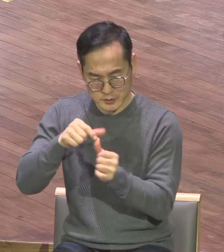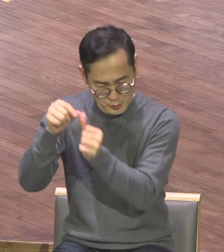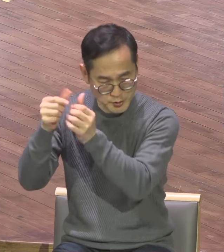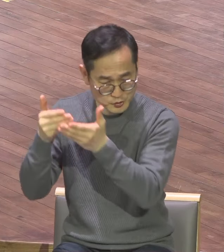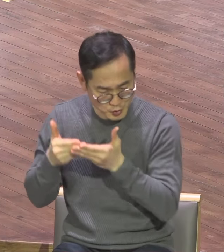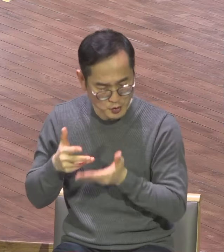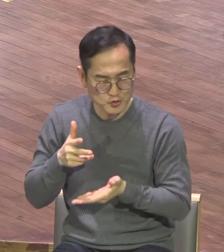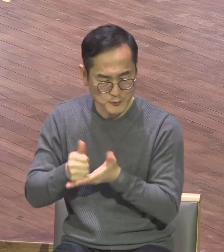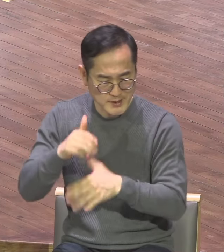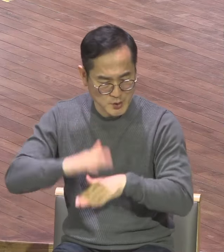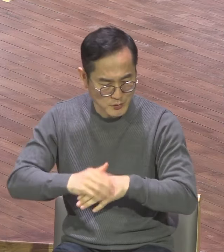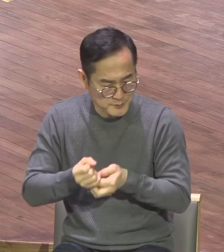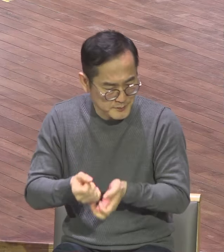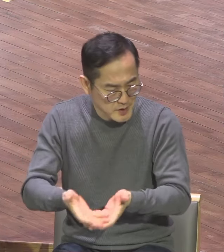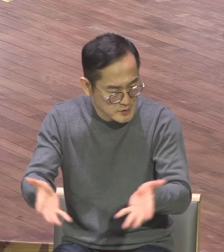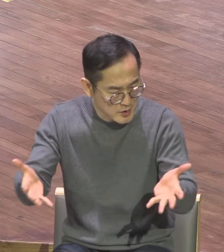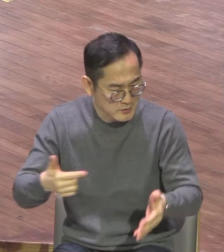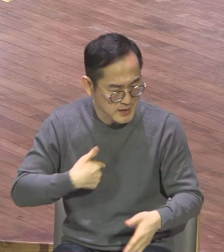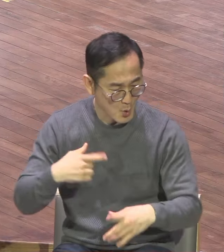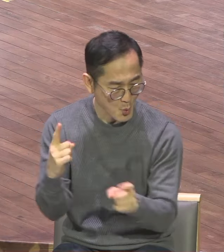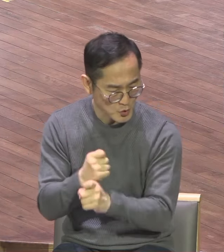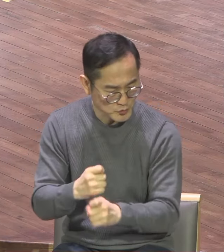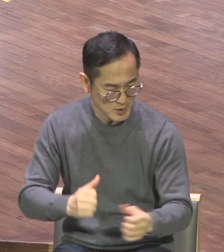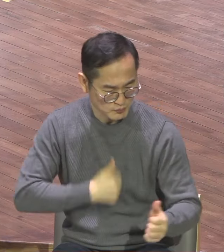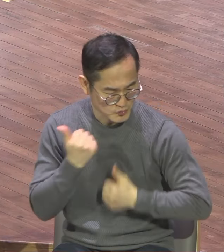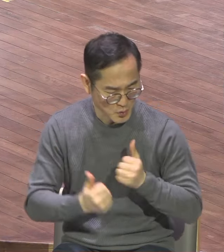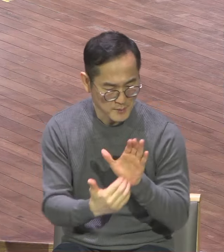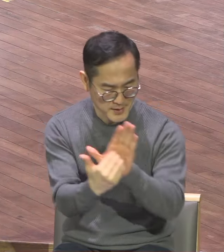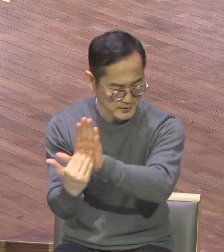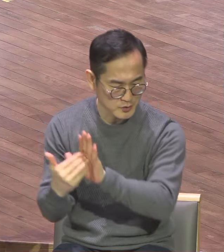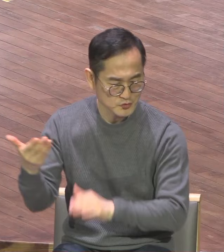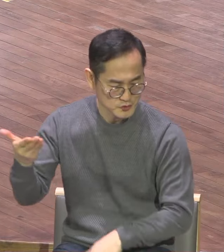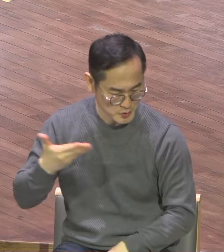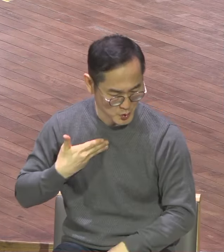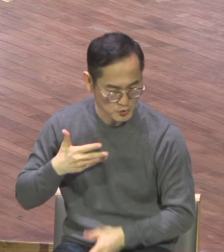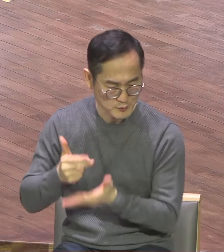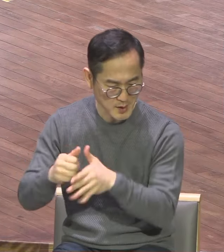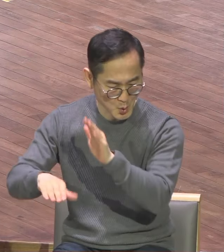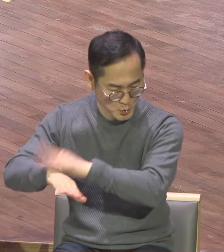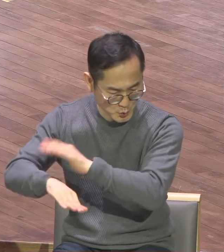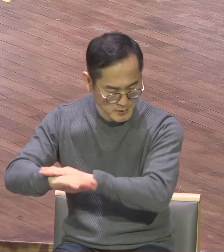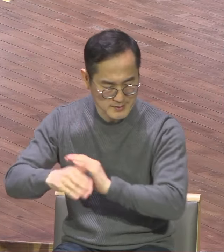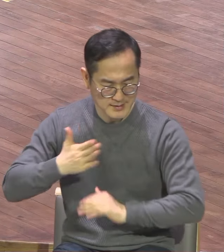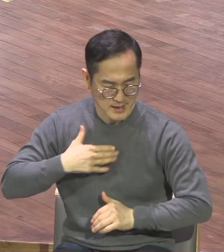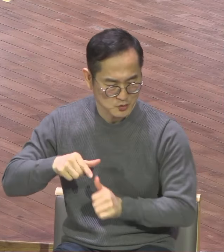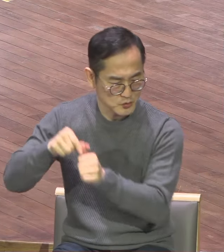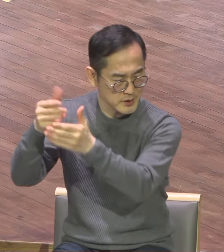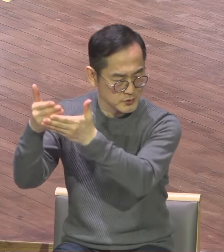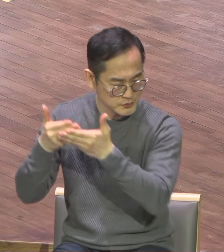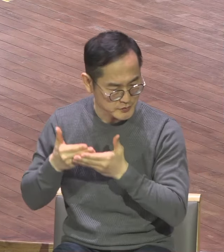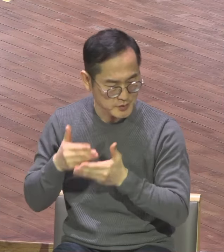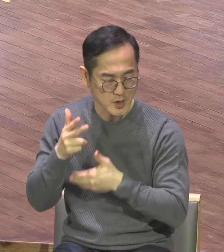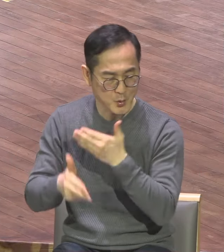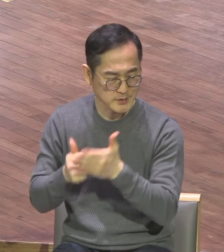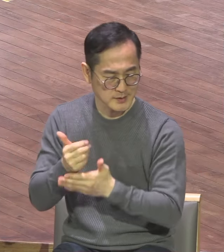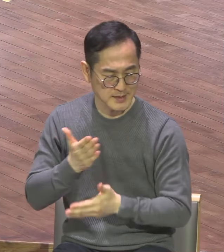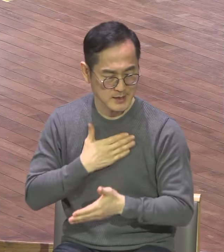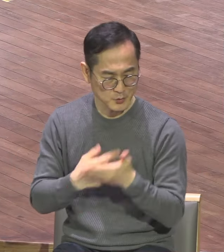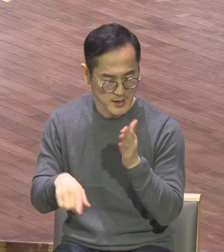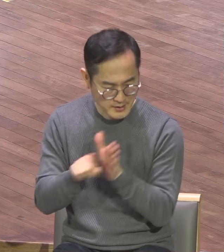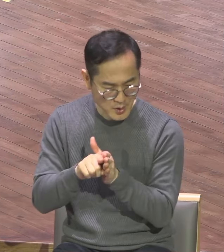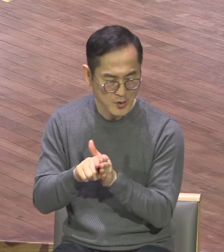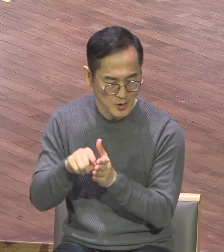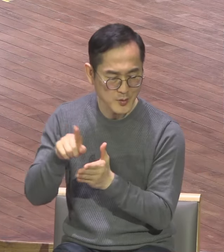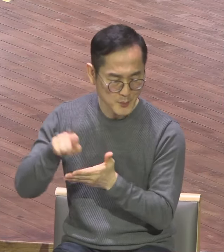주의 손을 펴사 내 원수들의 분노를 막으시며 주의 오른손이 나를 구원하시리이다. 여호와께서